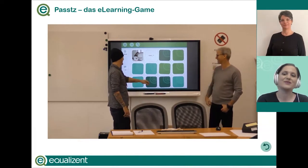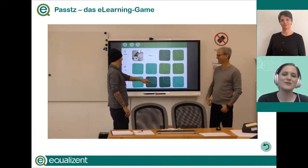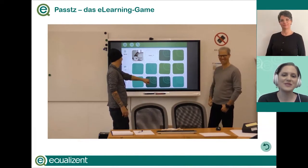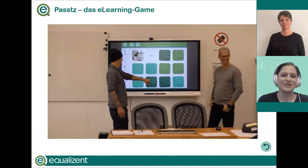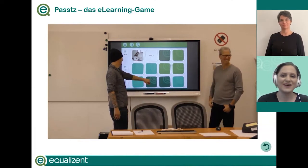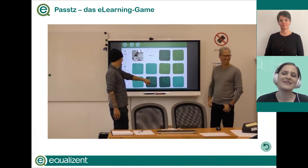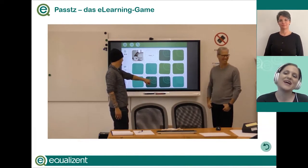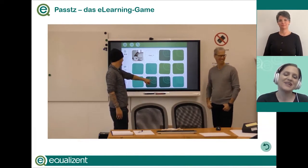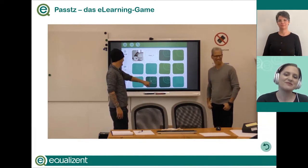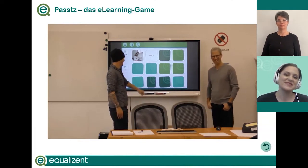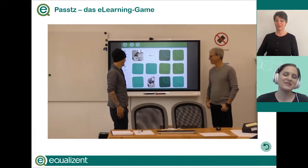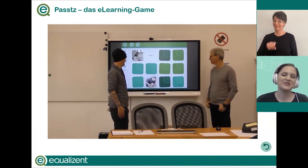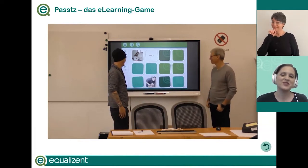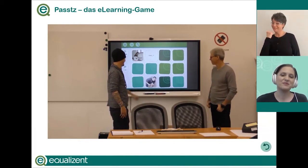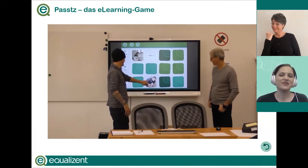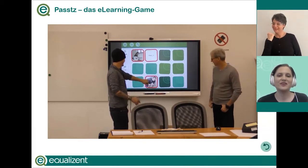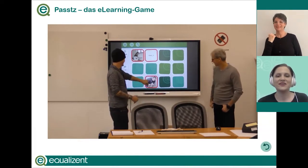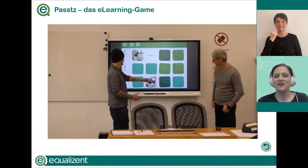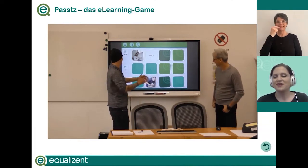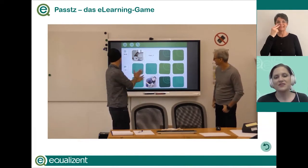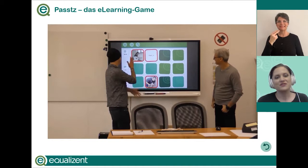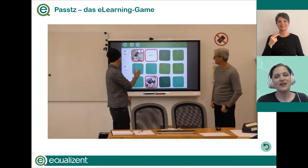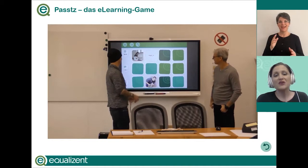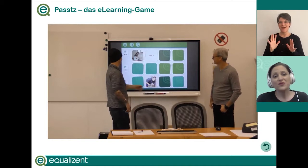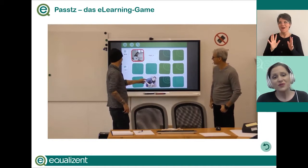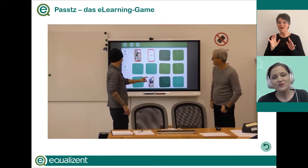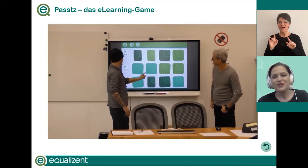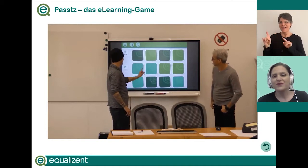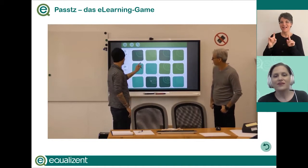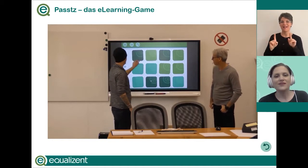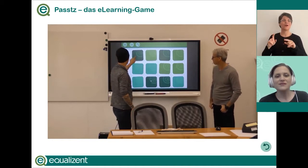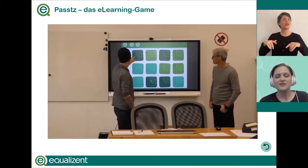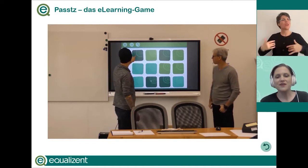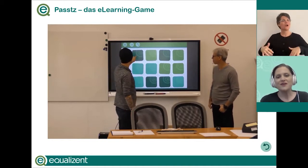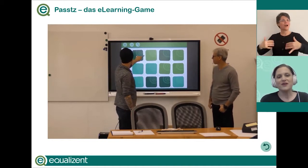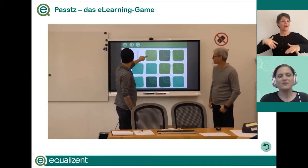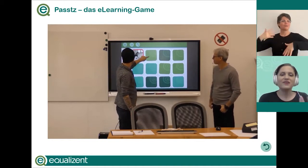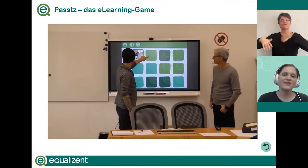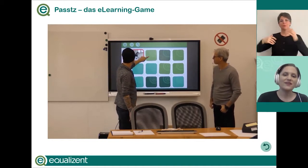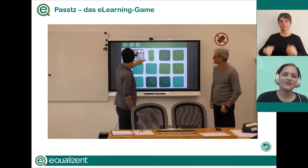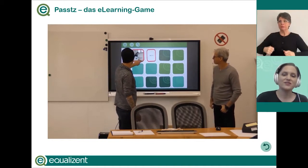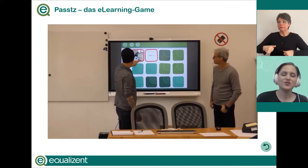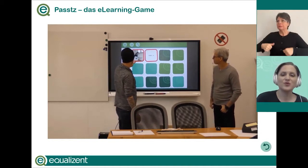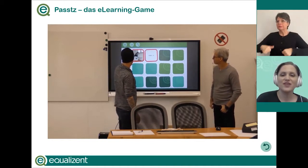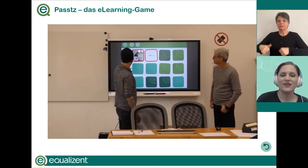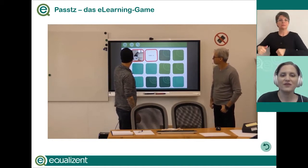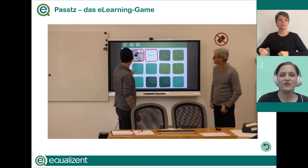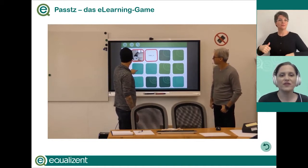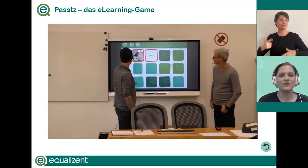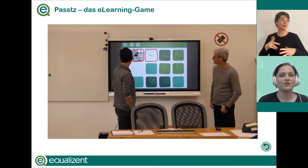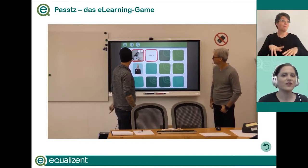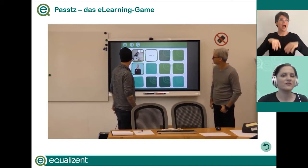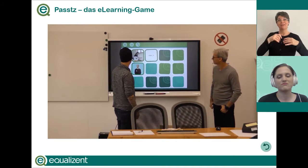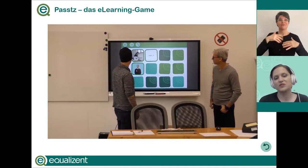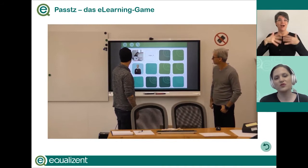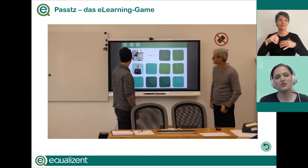Ah, du liebst das, ja. Also man sieht auch, diese Spiele können total auflockend wirken. Man kann sie am Beginn einer Schulungseinheit